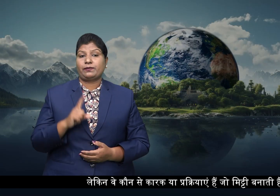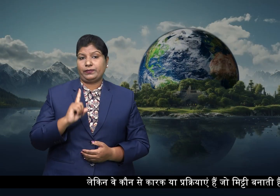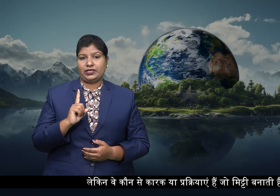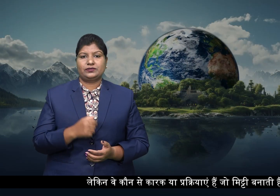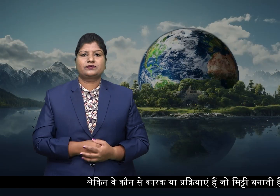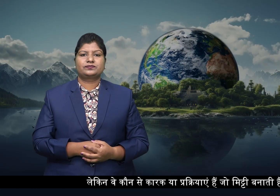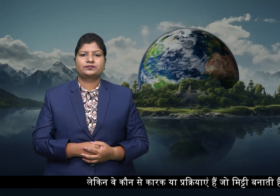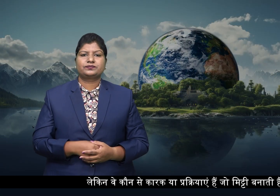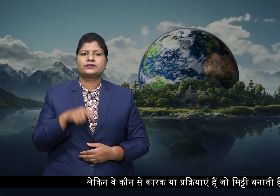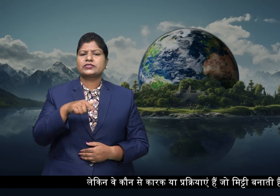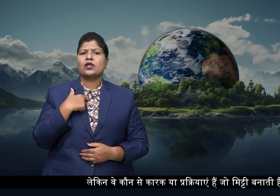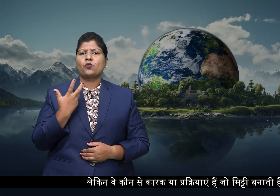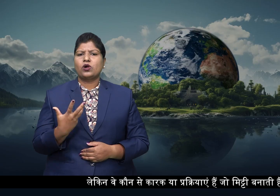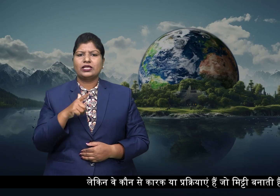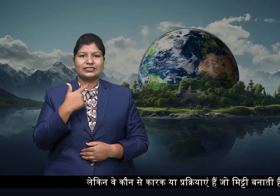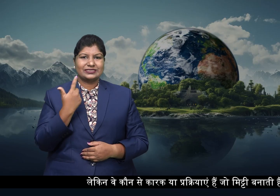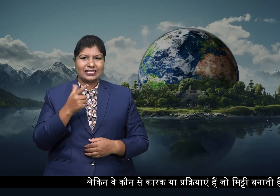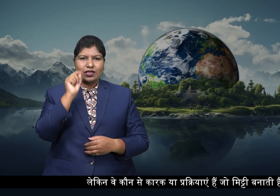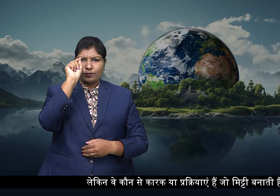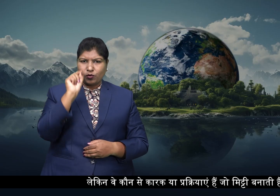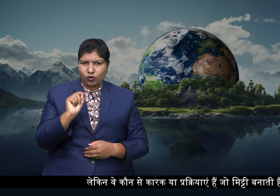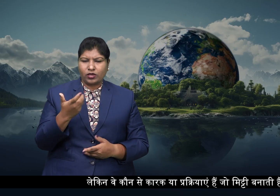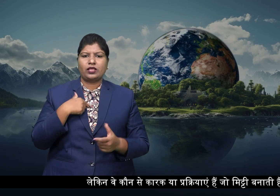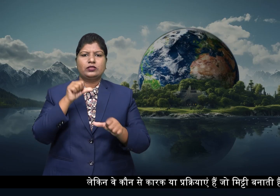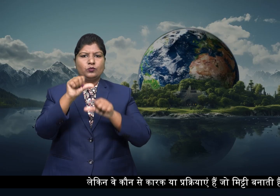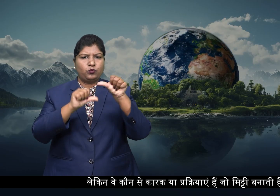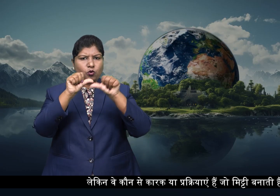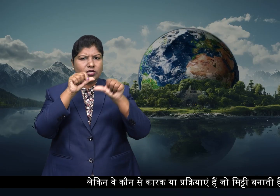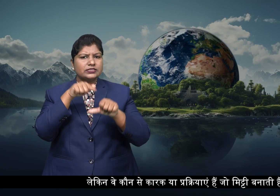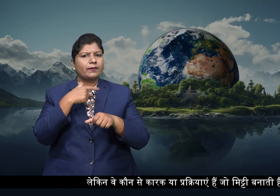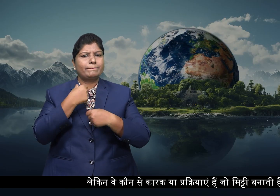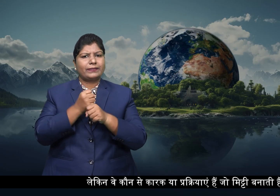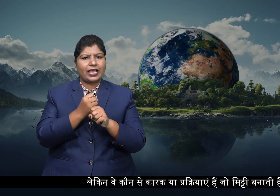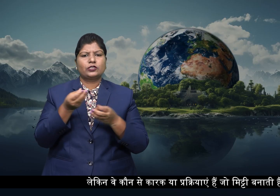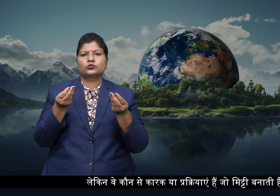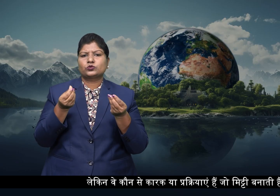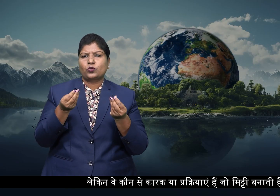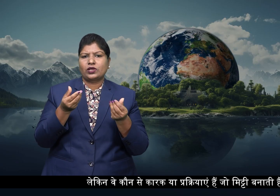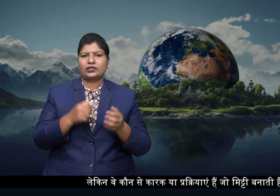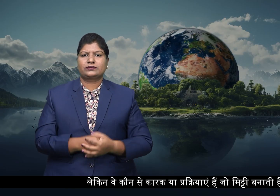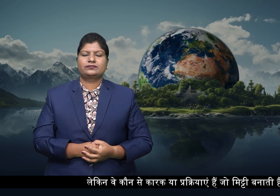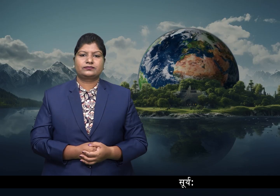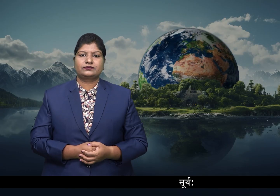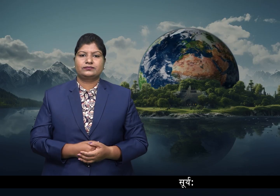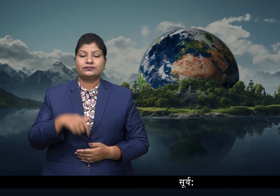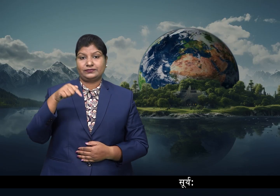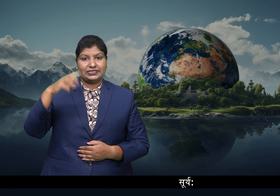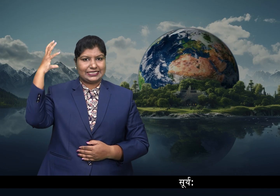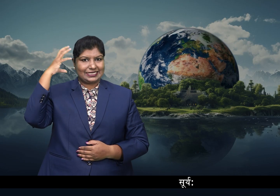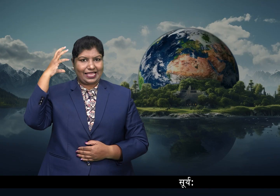लेकिन वे कौन से कारक या प्रक्रियाएं हैं जो मिट्टी बनाती हैं?